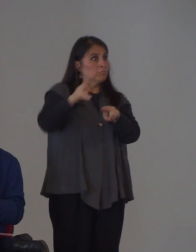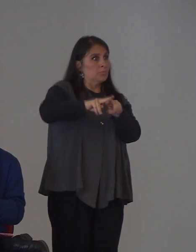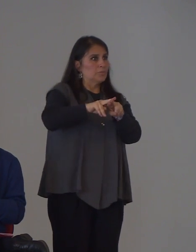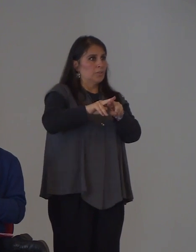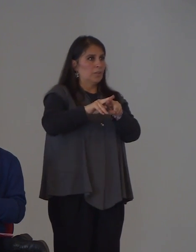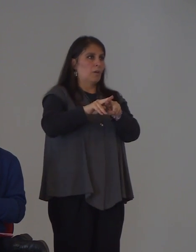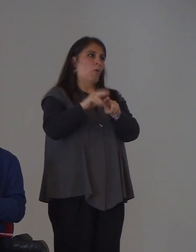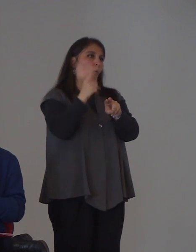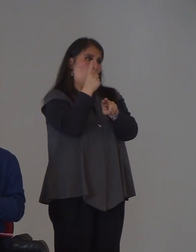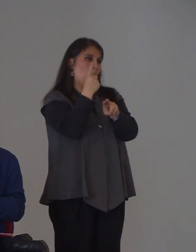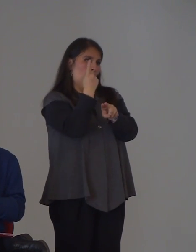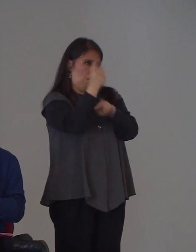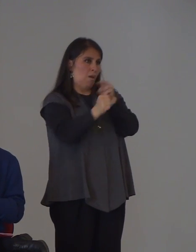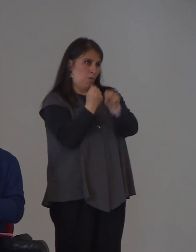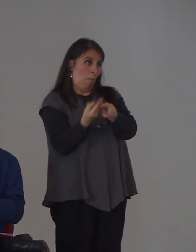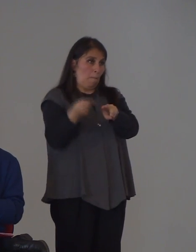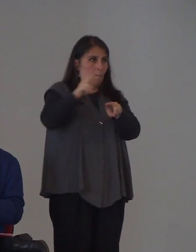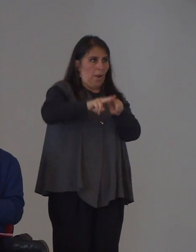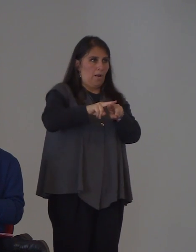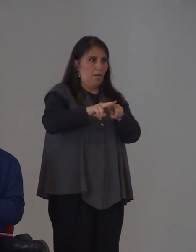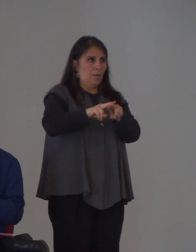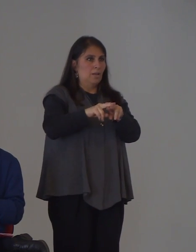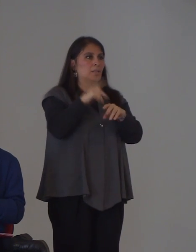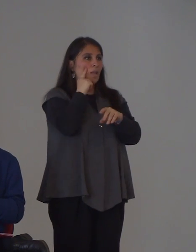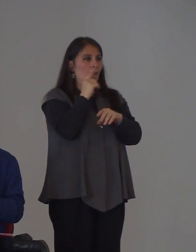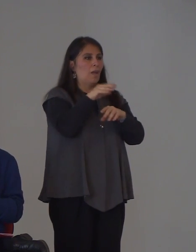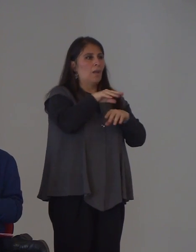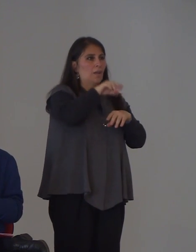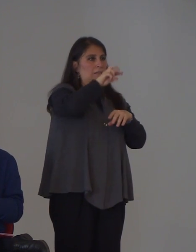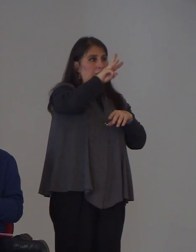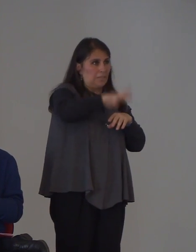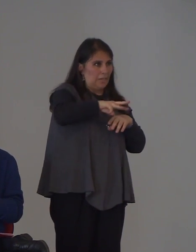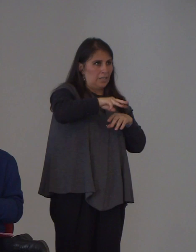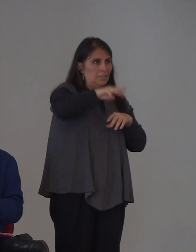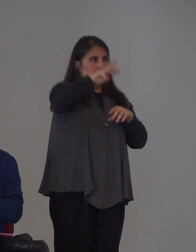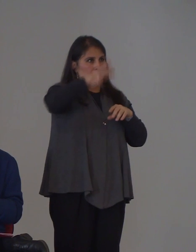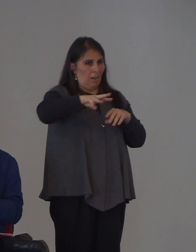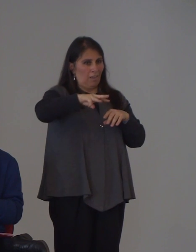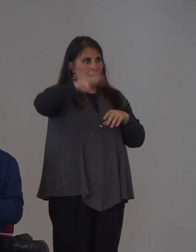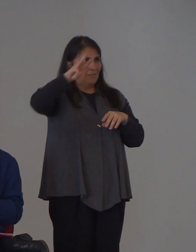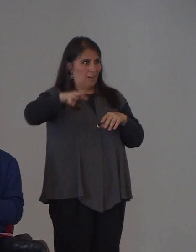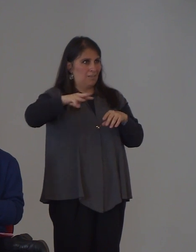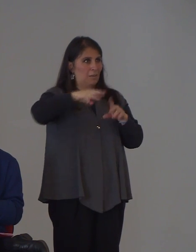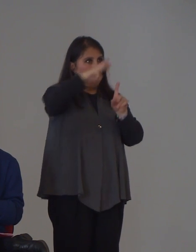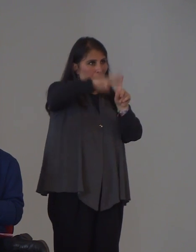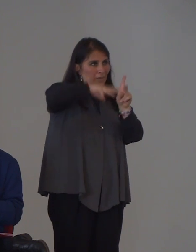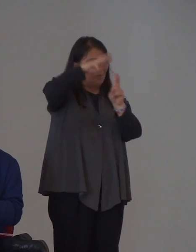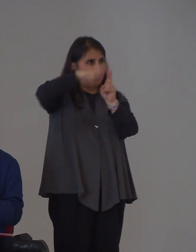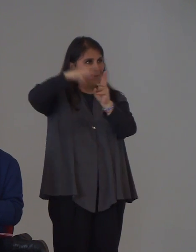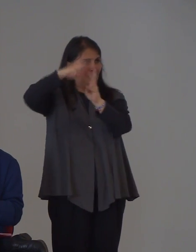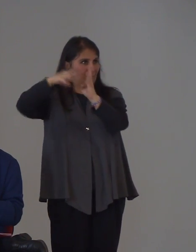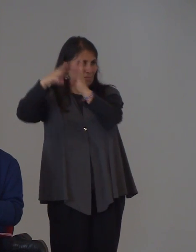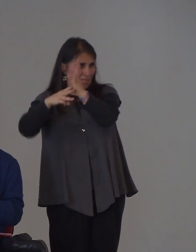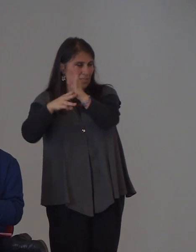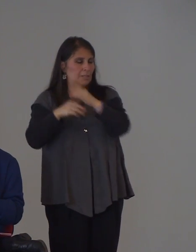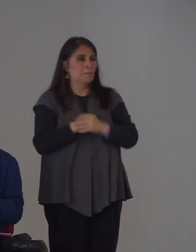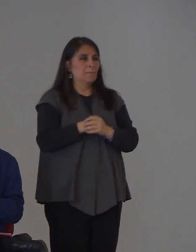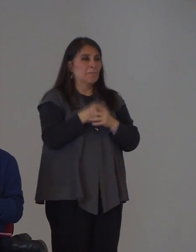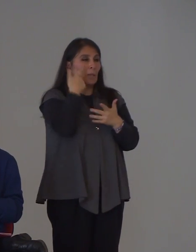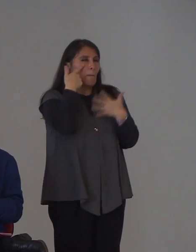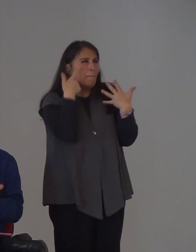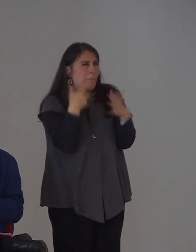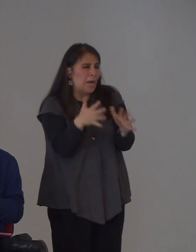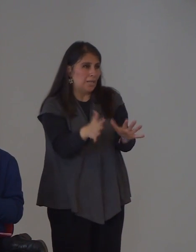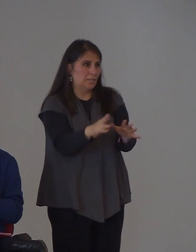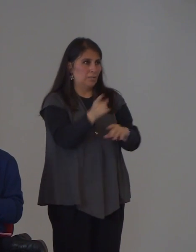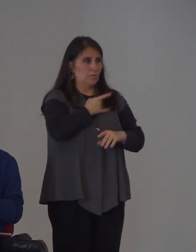año más, darle una estructura más cuatrimestral, hacer aparecer más a una formación universitaria, porque no se dicta en universidades, sino en